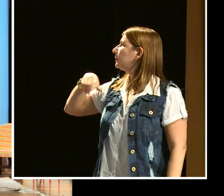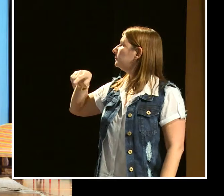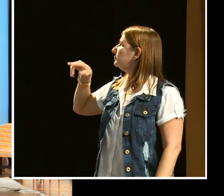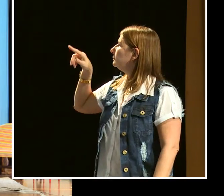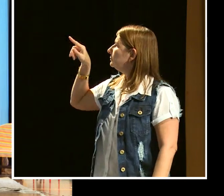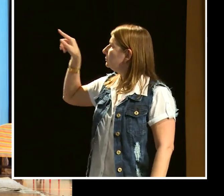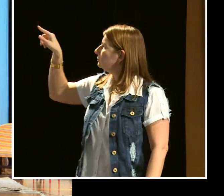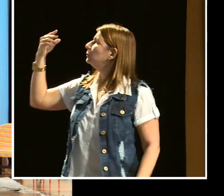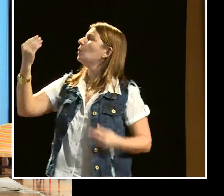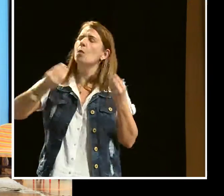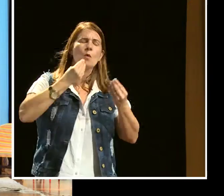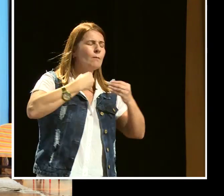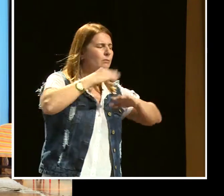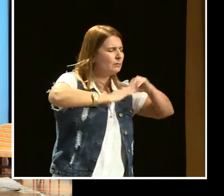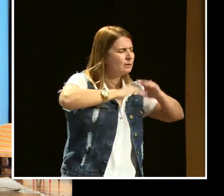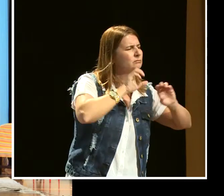isso.